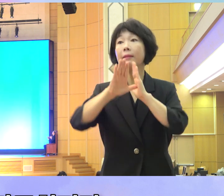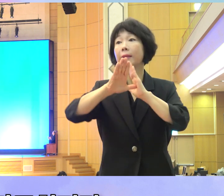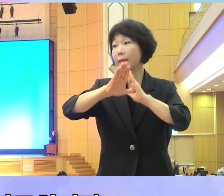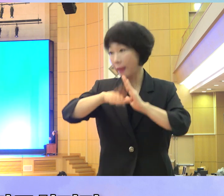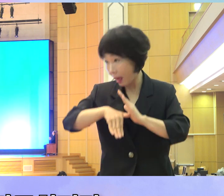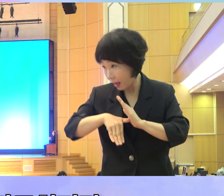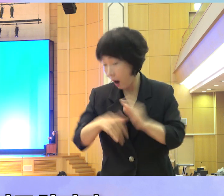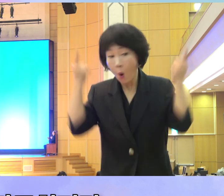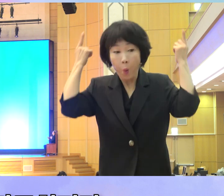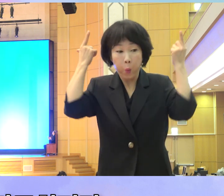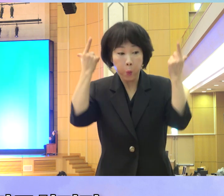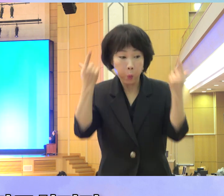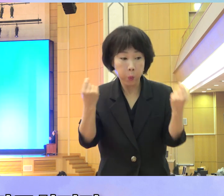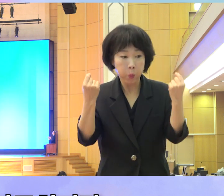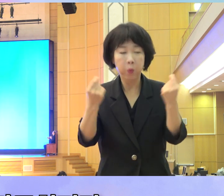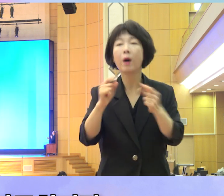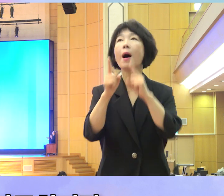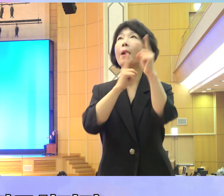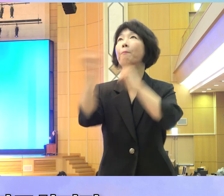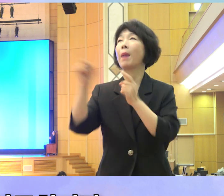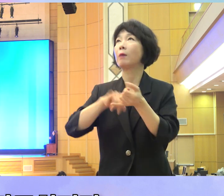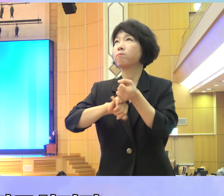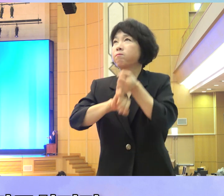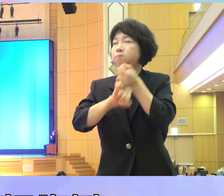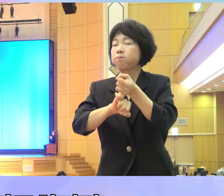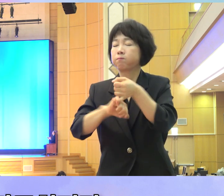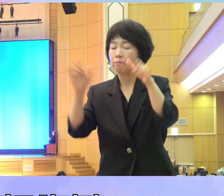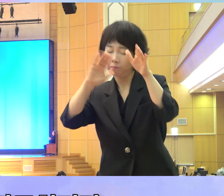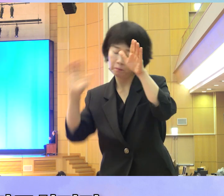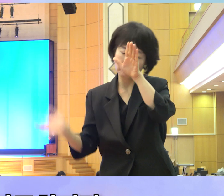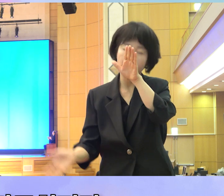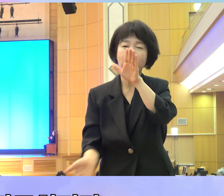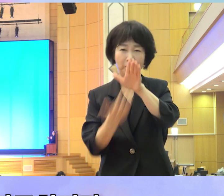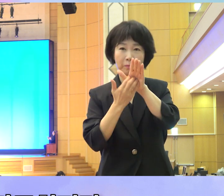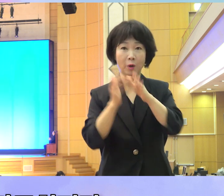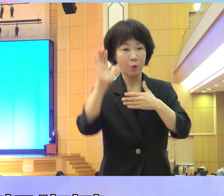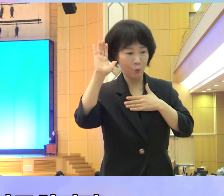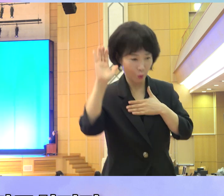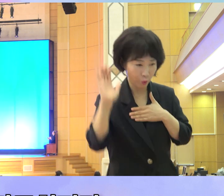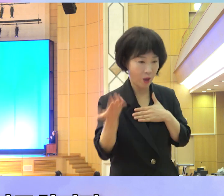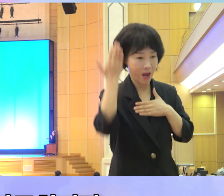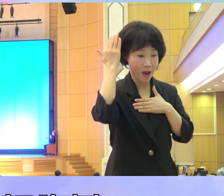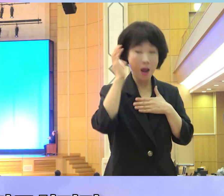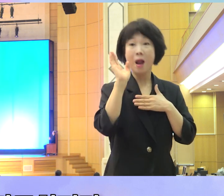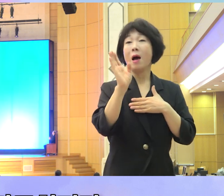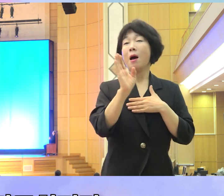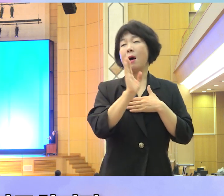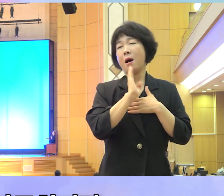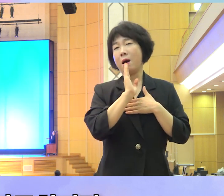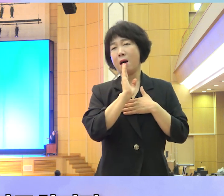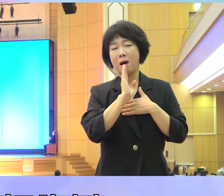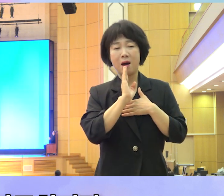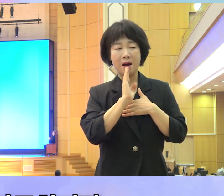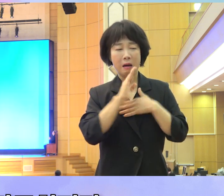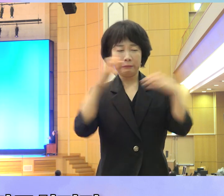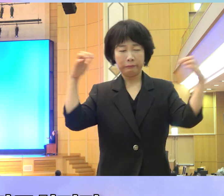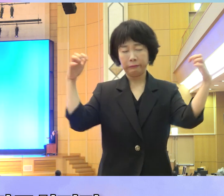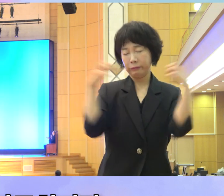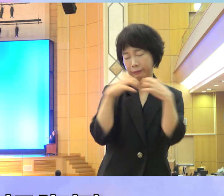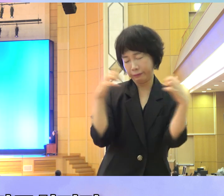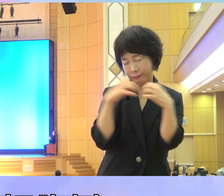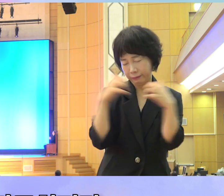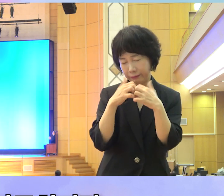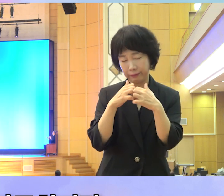모세의 때와 같이 언약이 성취되네. 비록